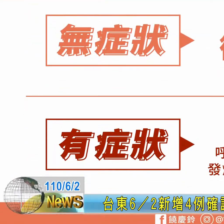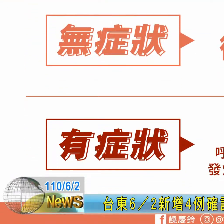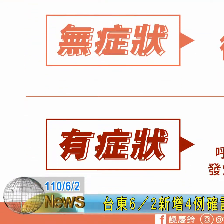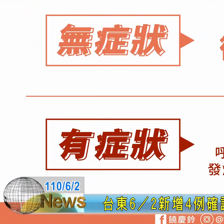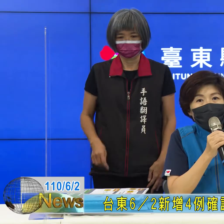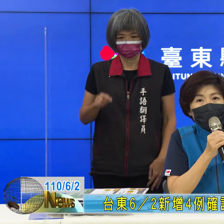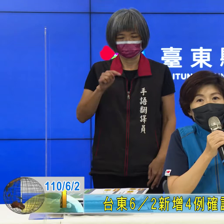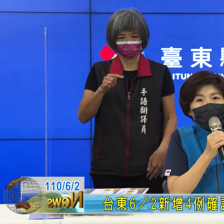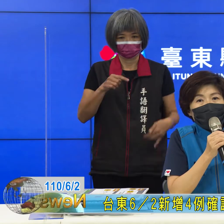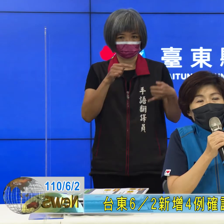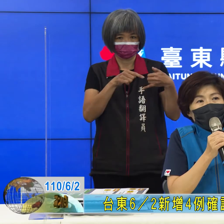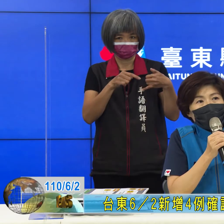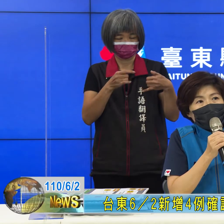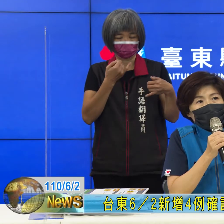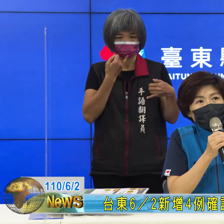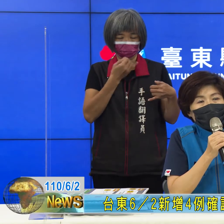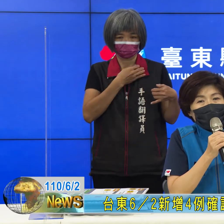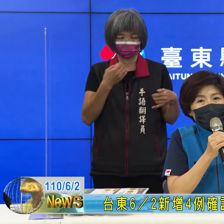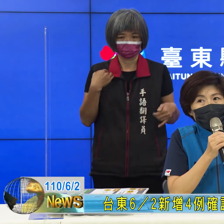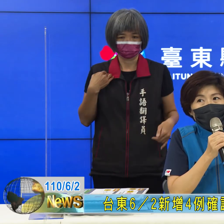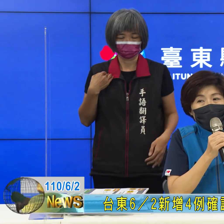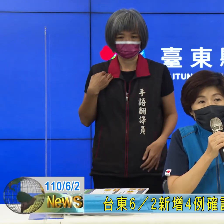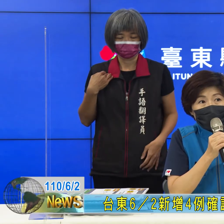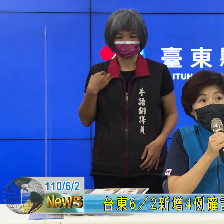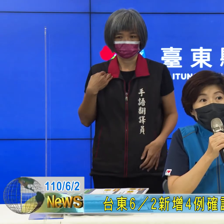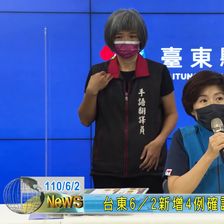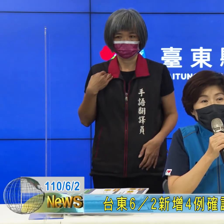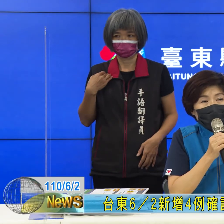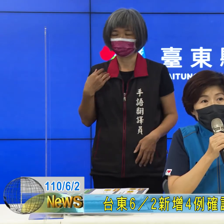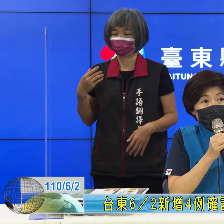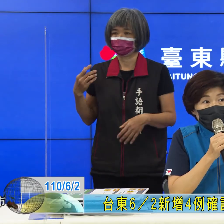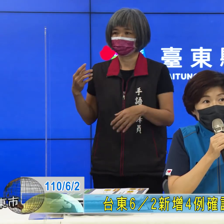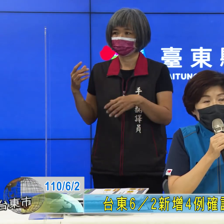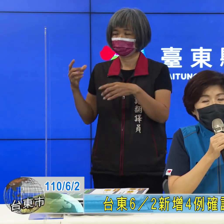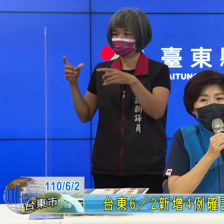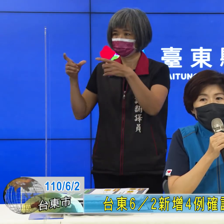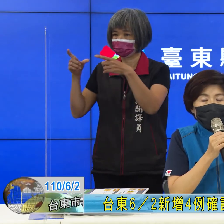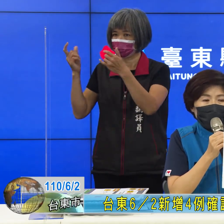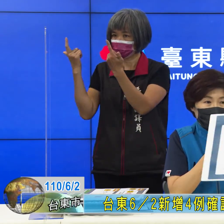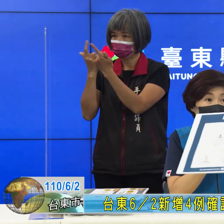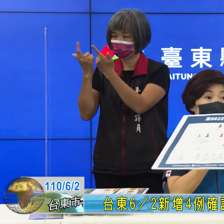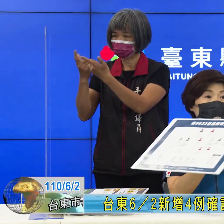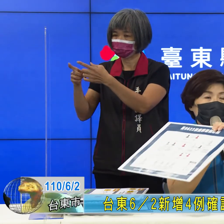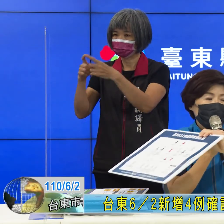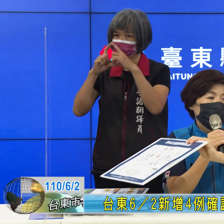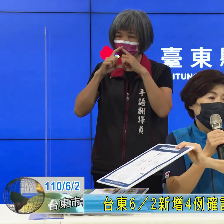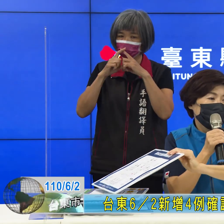早日再度出现嘉陵。记者齐伦，台东市报道。